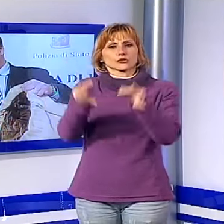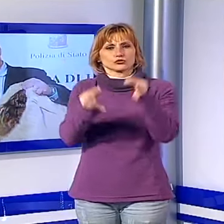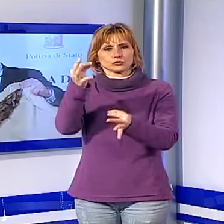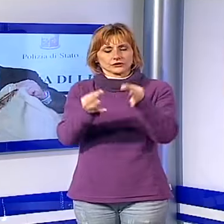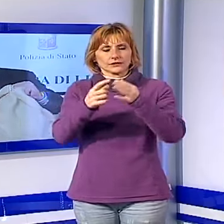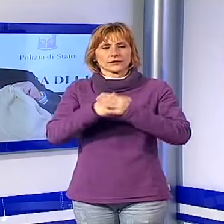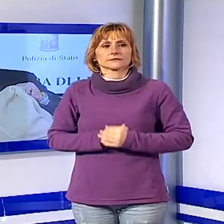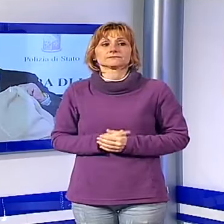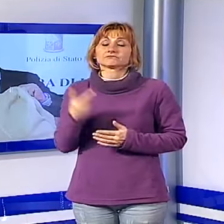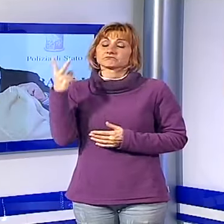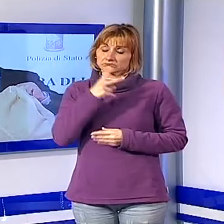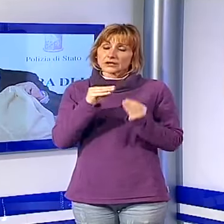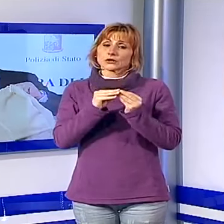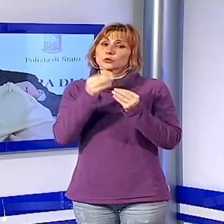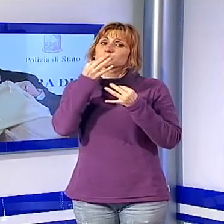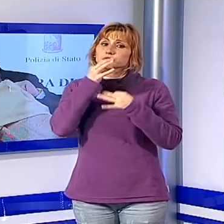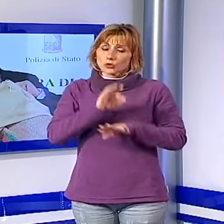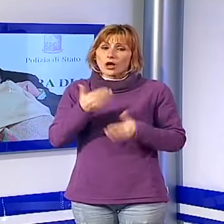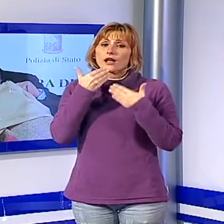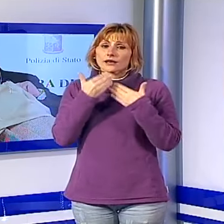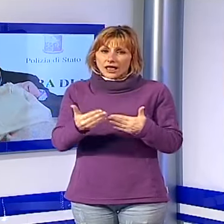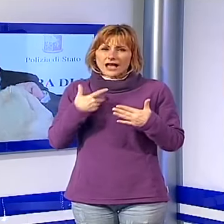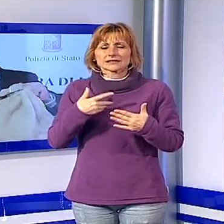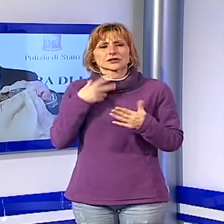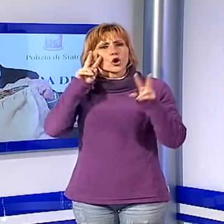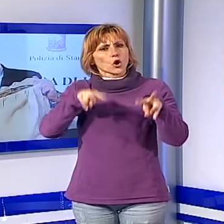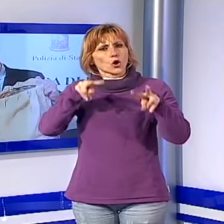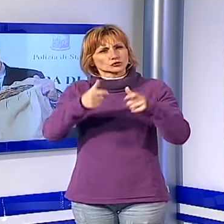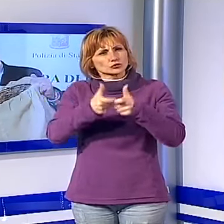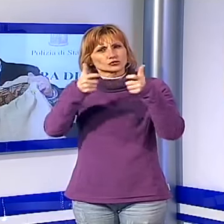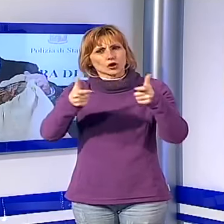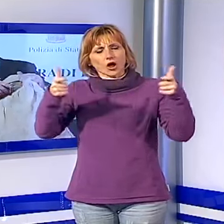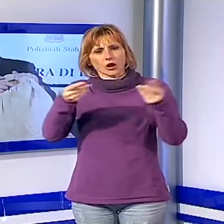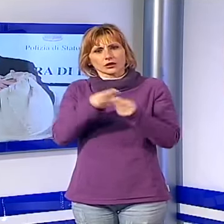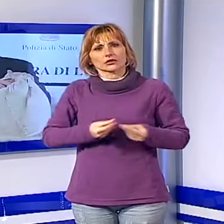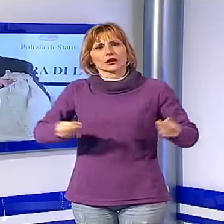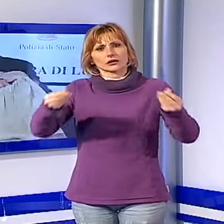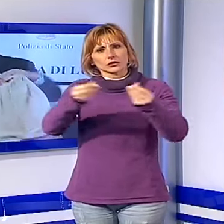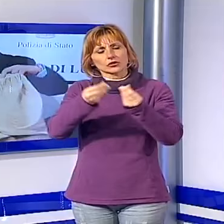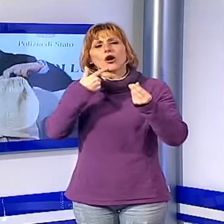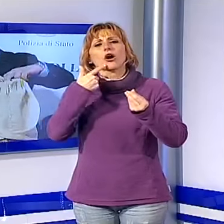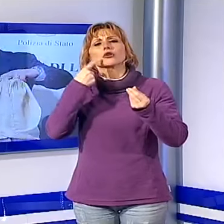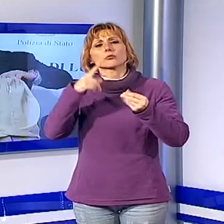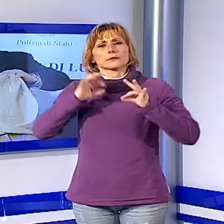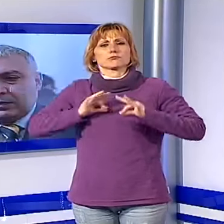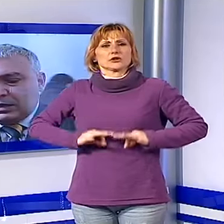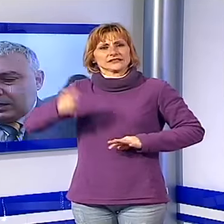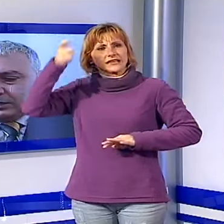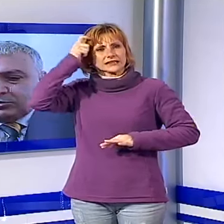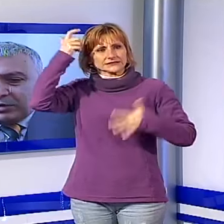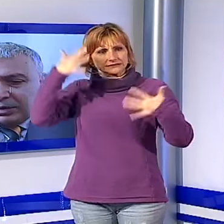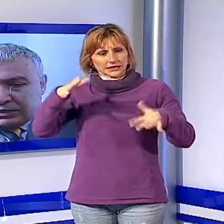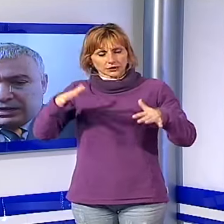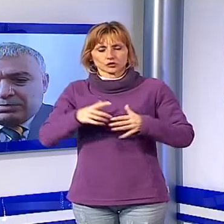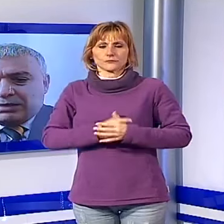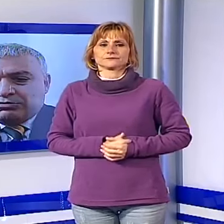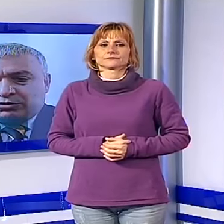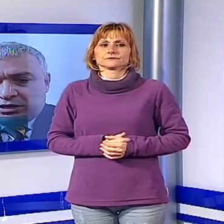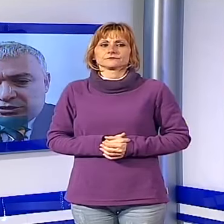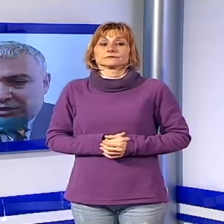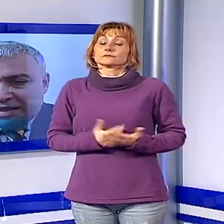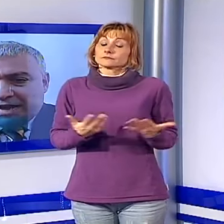Un'operazione resa possibile grazie all'intensificazione dei controlli sul territorio da parte delle polizie di Stato. Assolutamente,